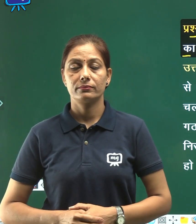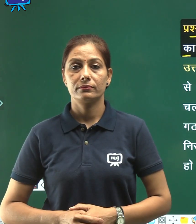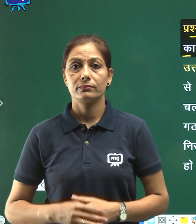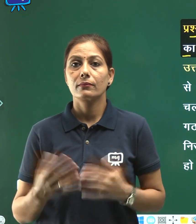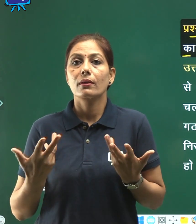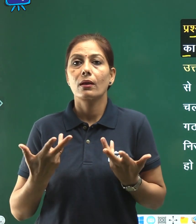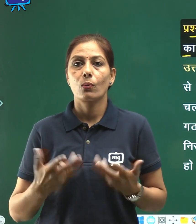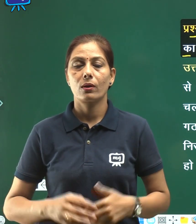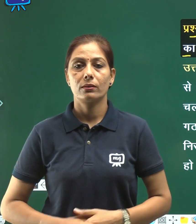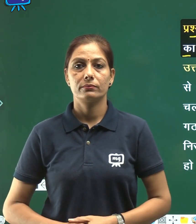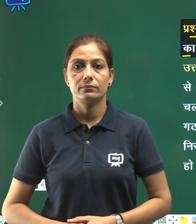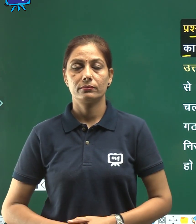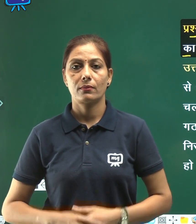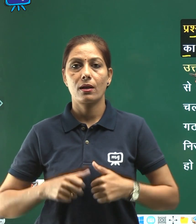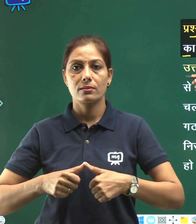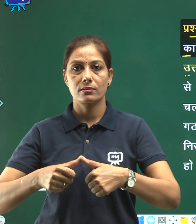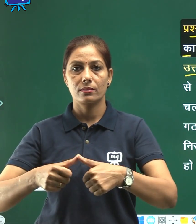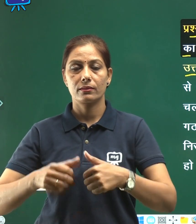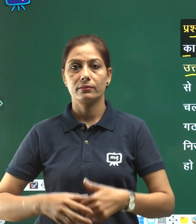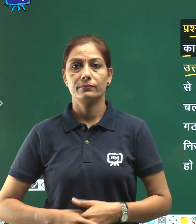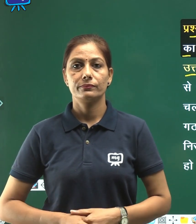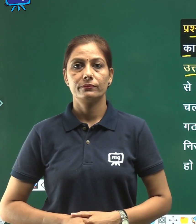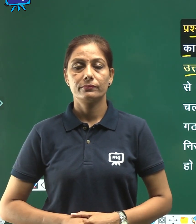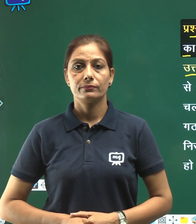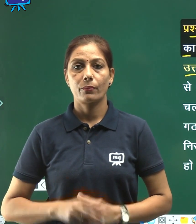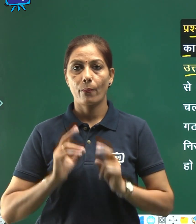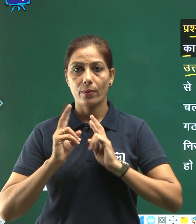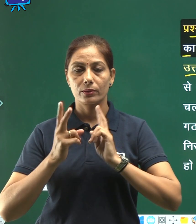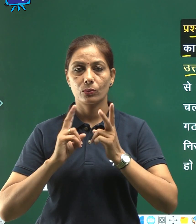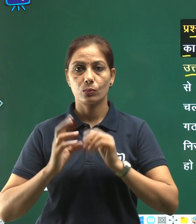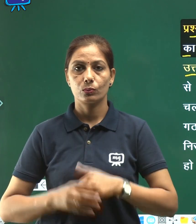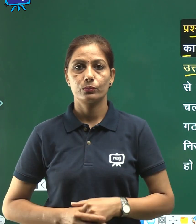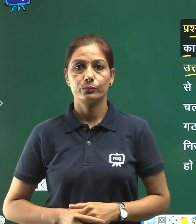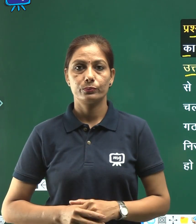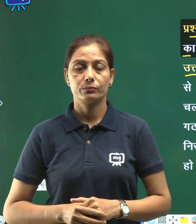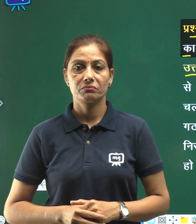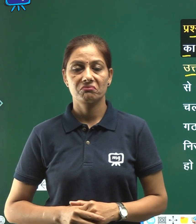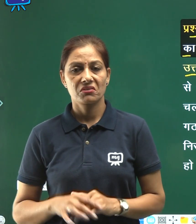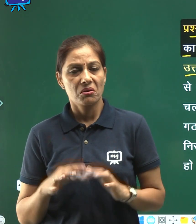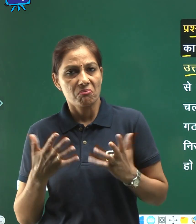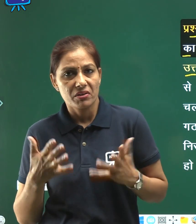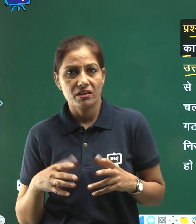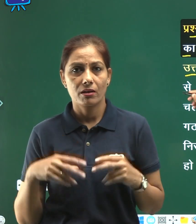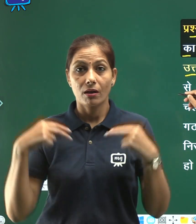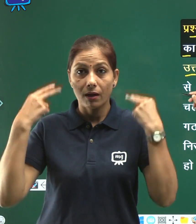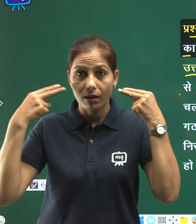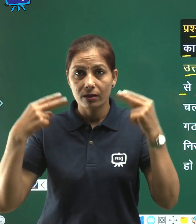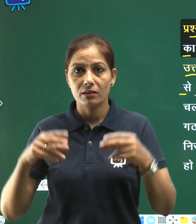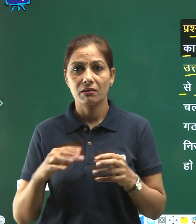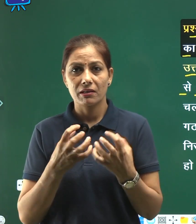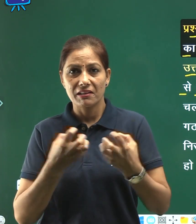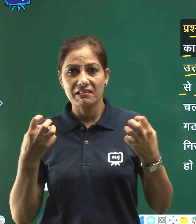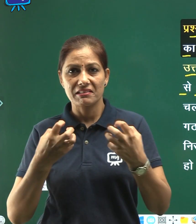क्या हुआ? उत्तर है, बात को बेवजह कसने से